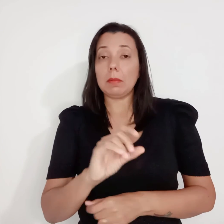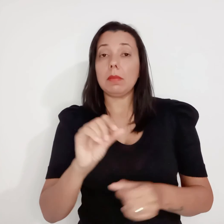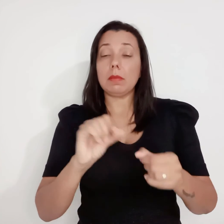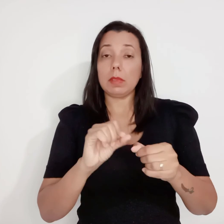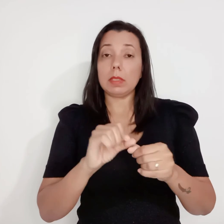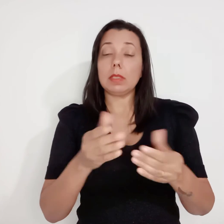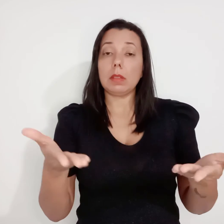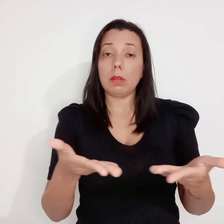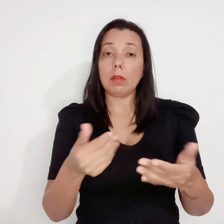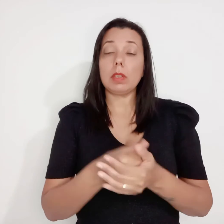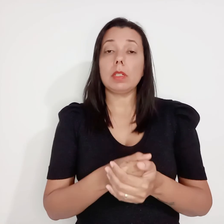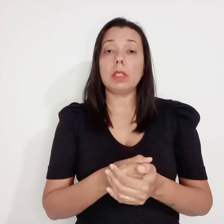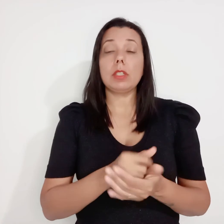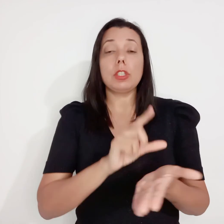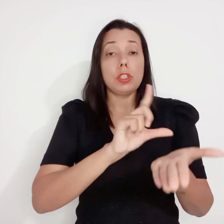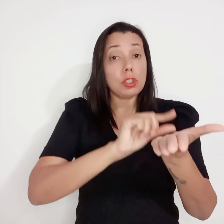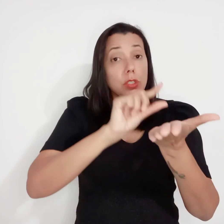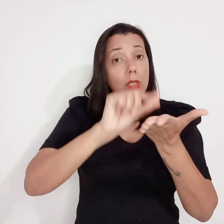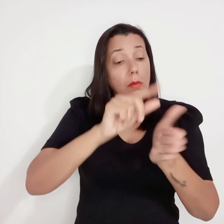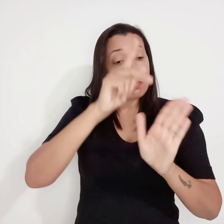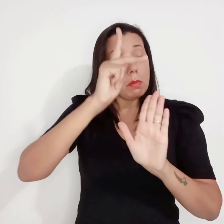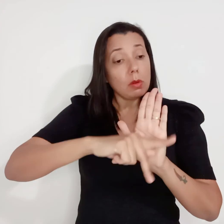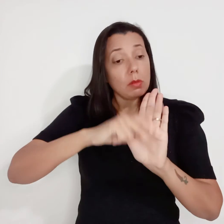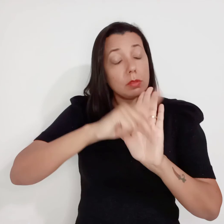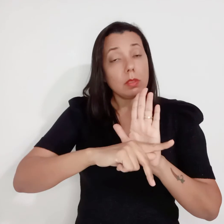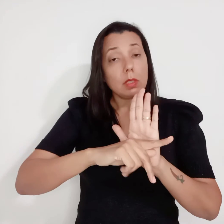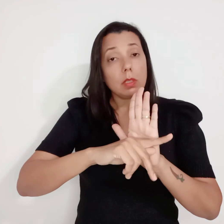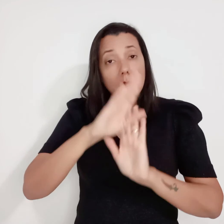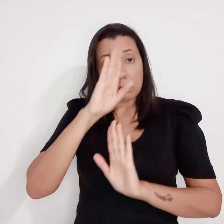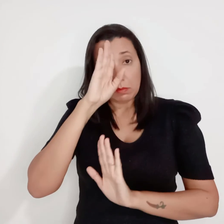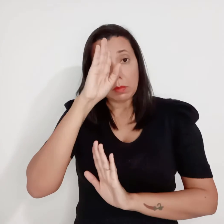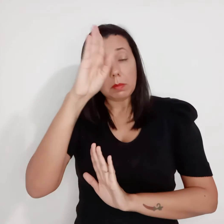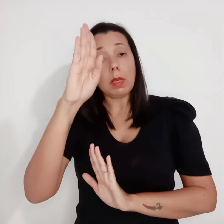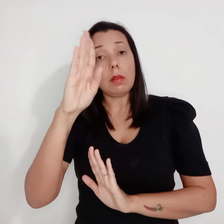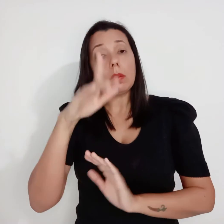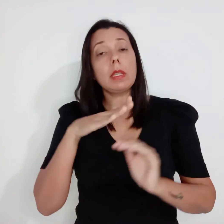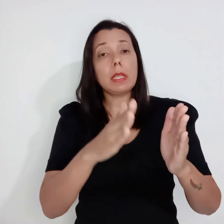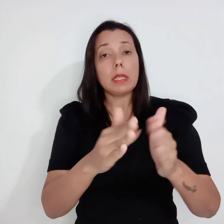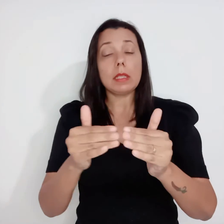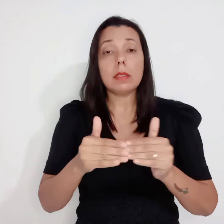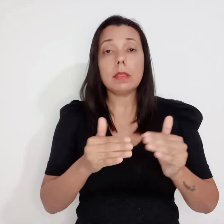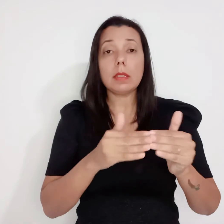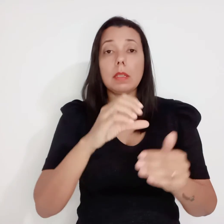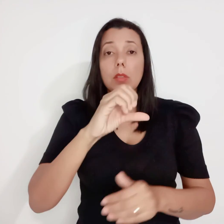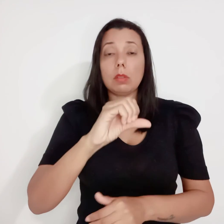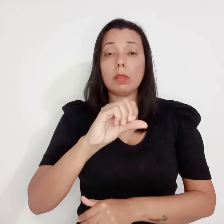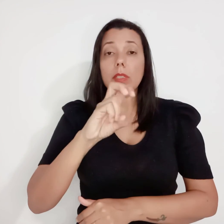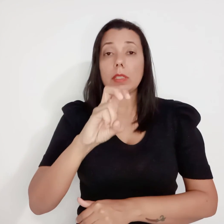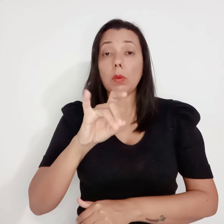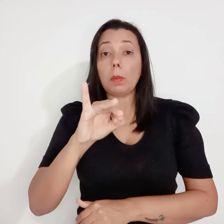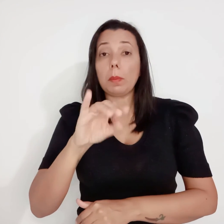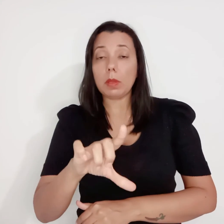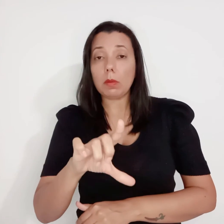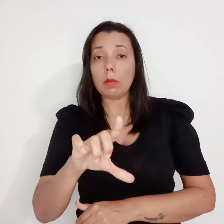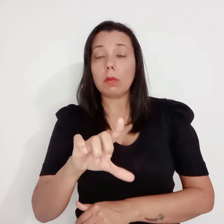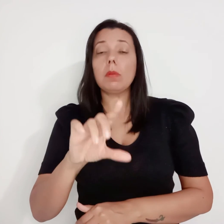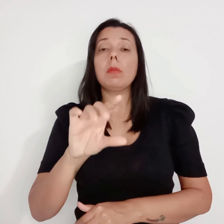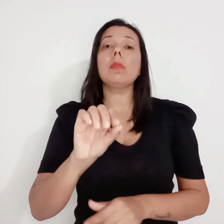Enem Digital, um projeto piloto que atenderá 95 mil candidatos, uma